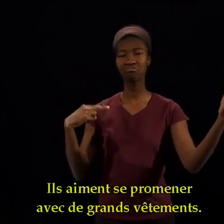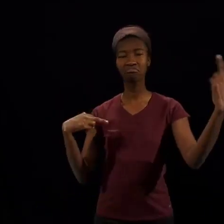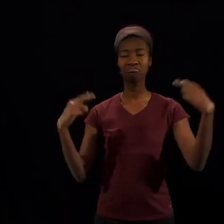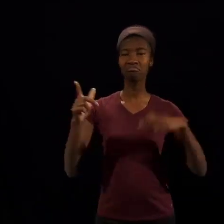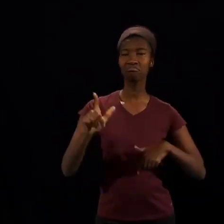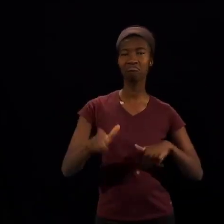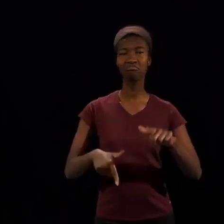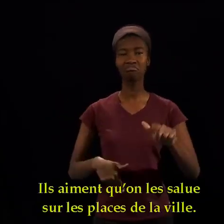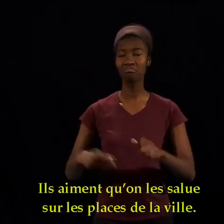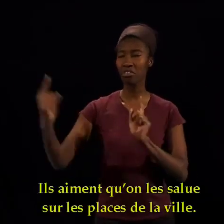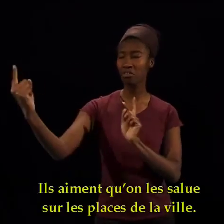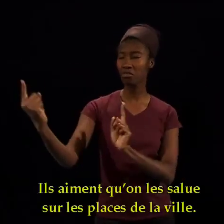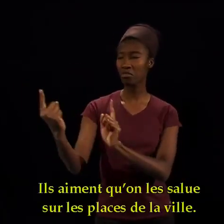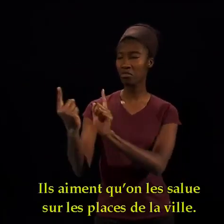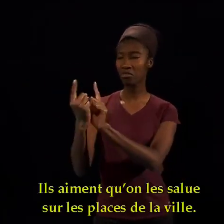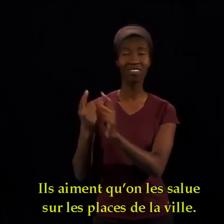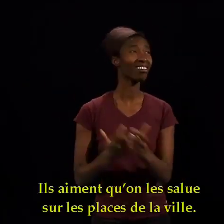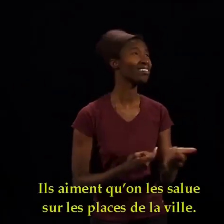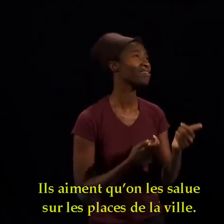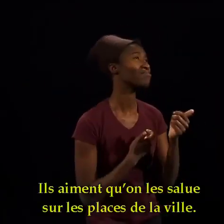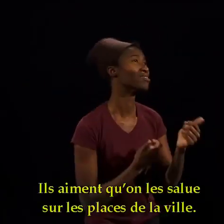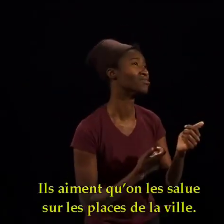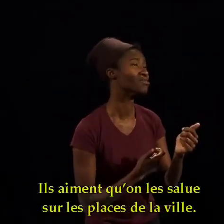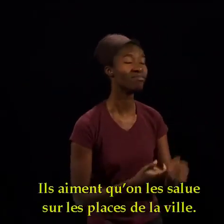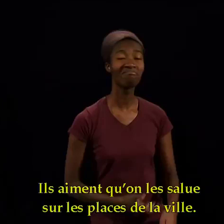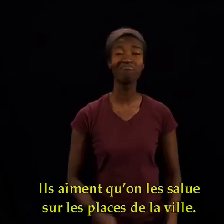Ils aiment qu'on les salue sur les places de la ville.